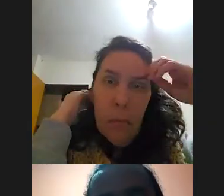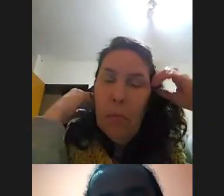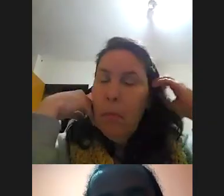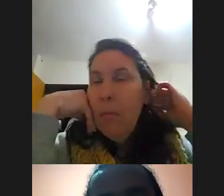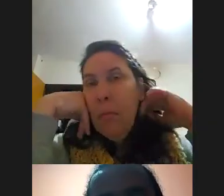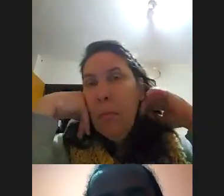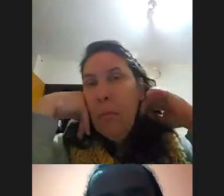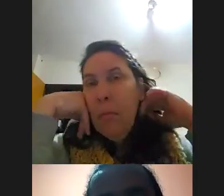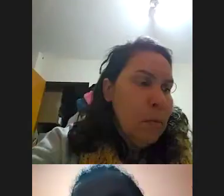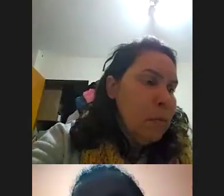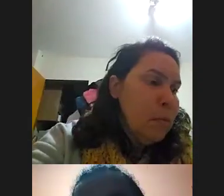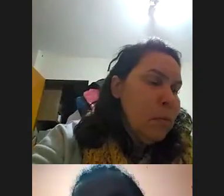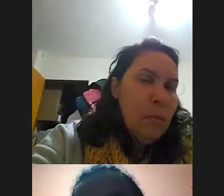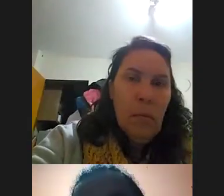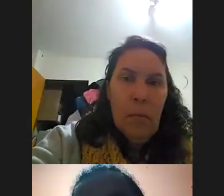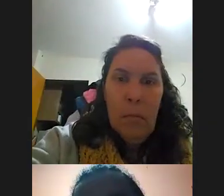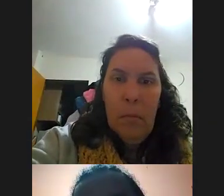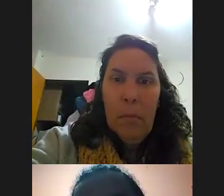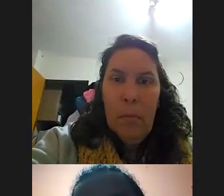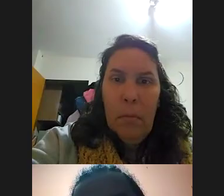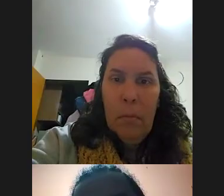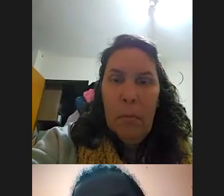a todos. Por favor, para estar gravando.